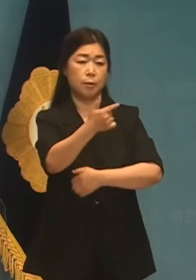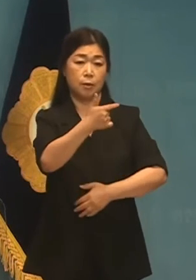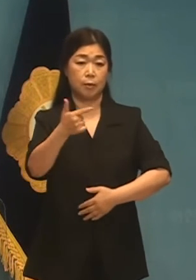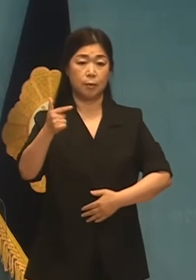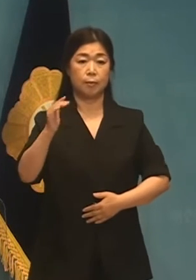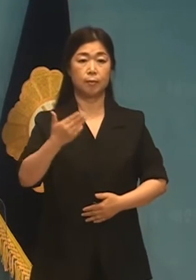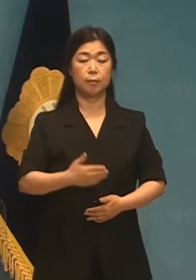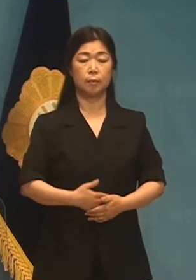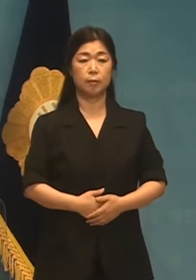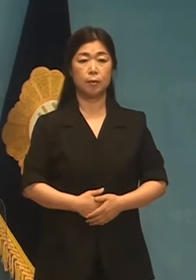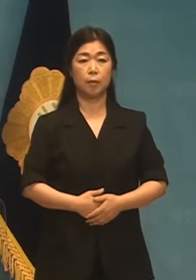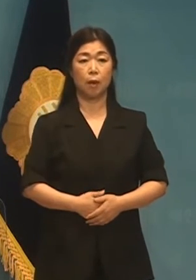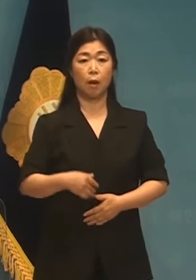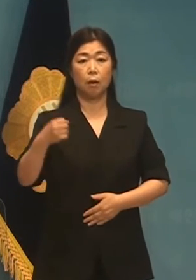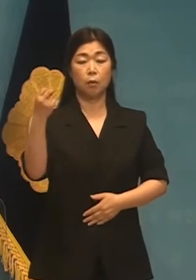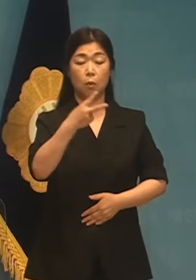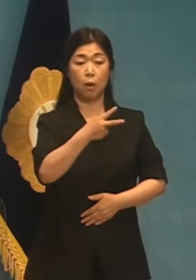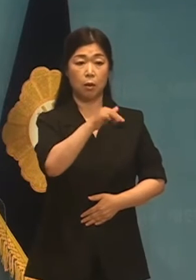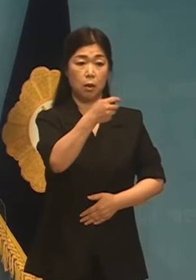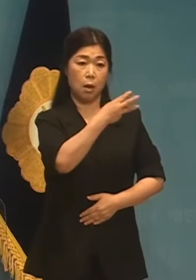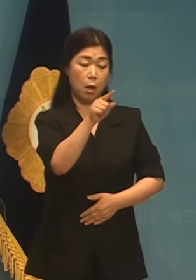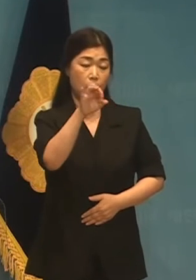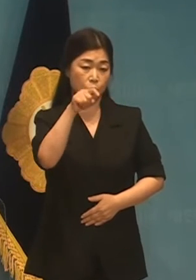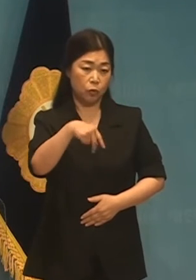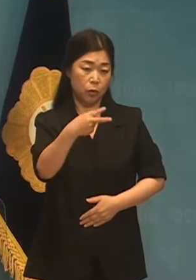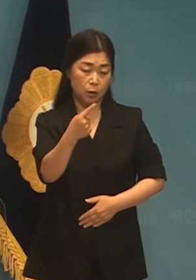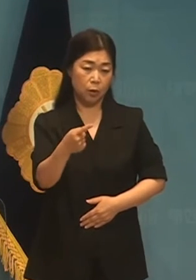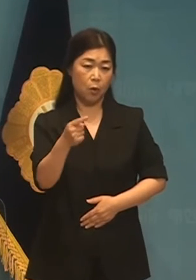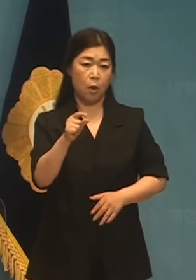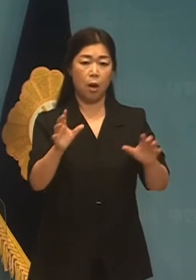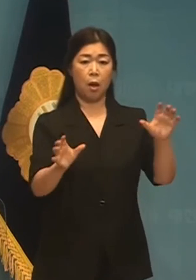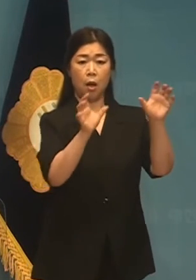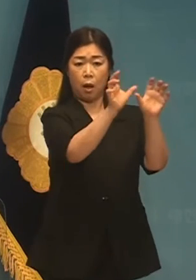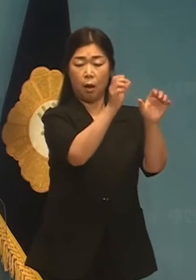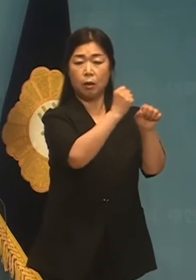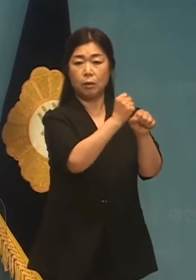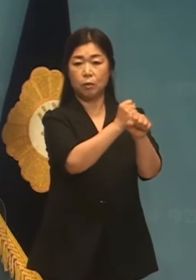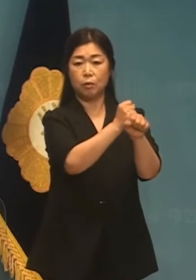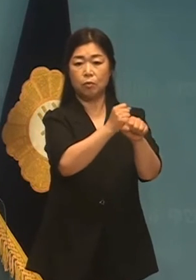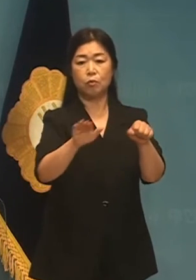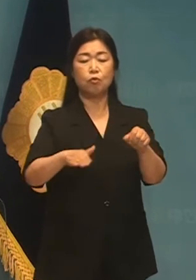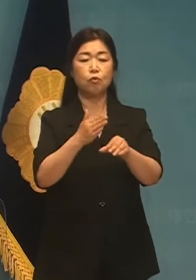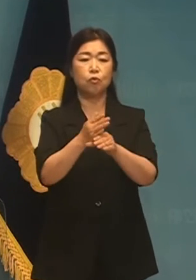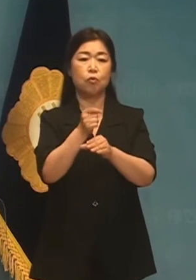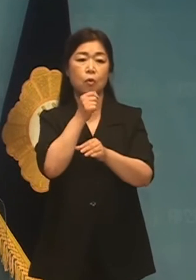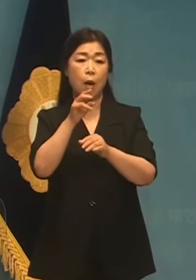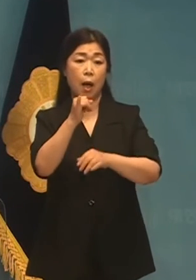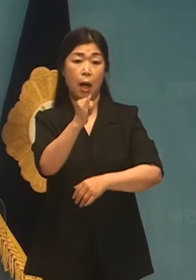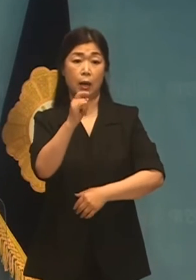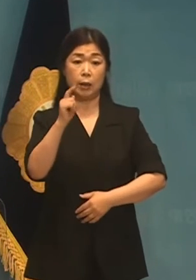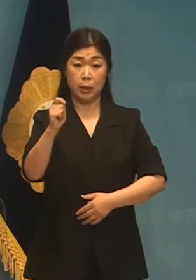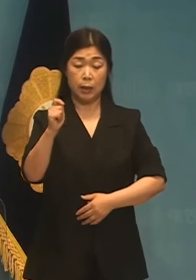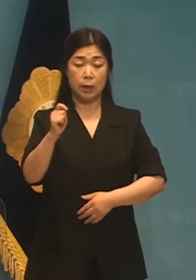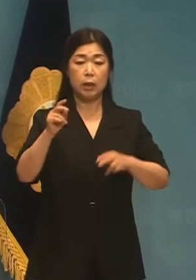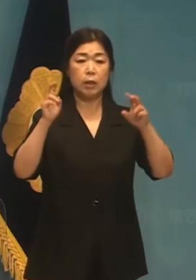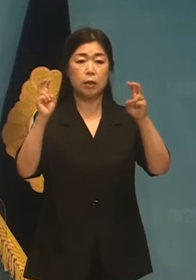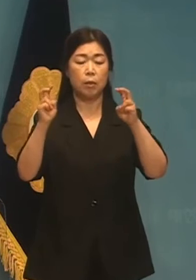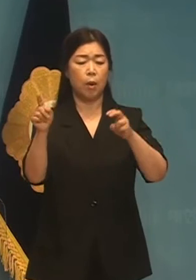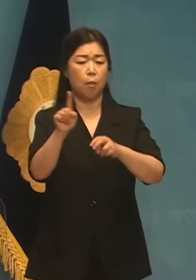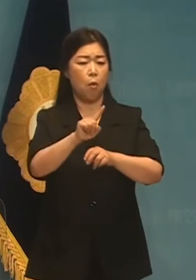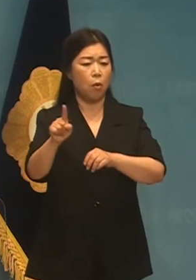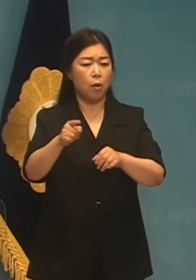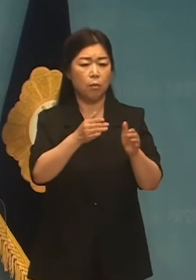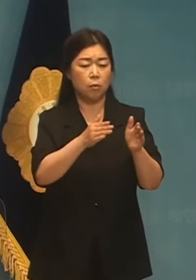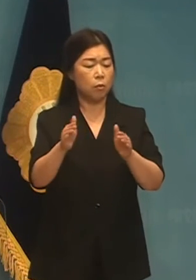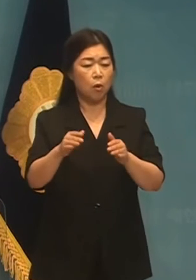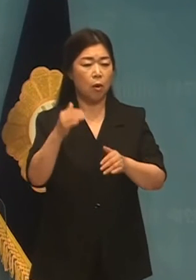것입니다. 또한 클라우드화라는 세계적 흐름에 우리 중소 IT 기업들이 아무런 장벽